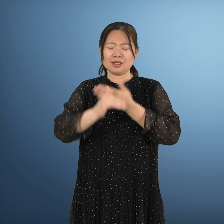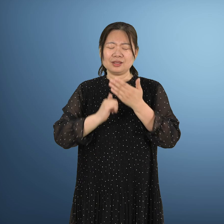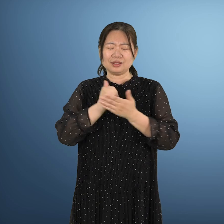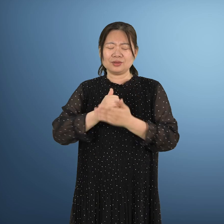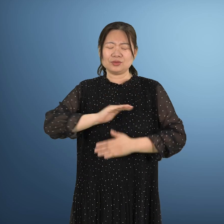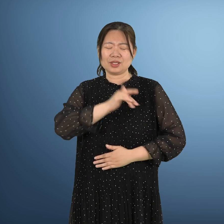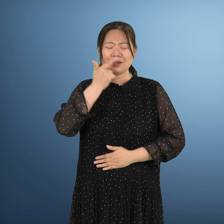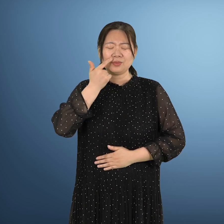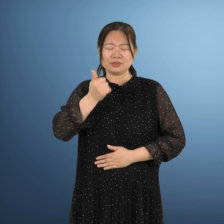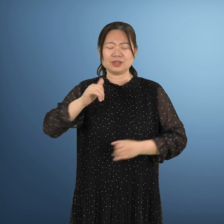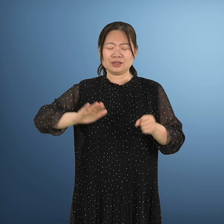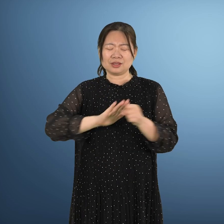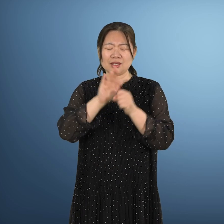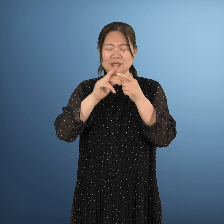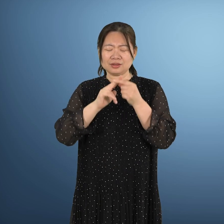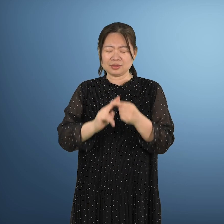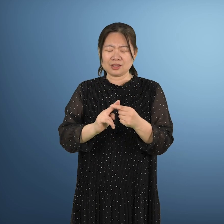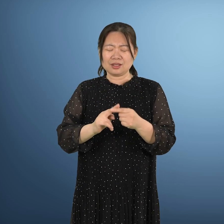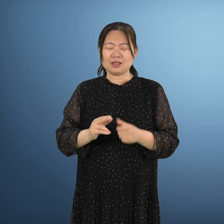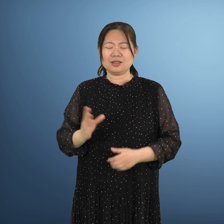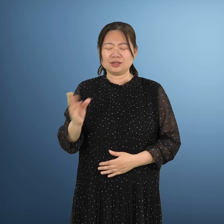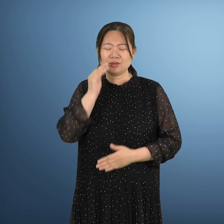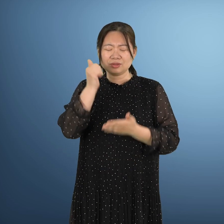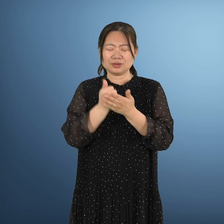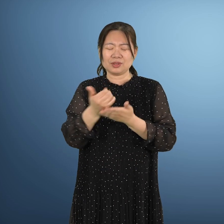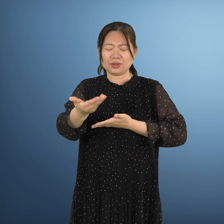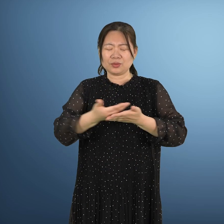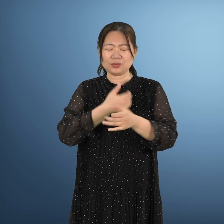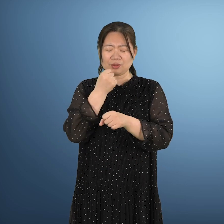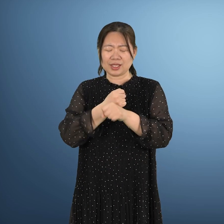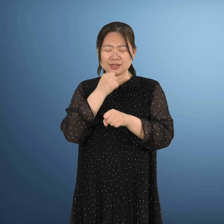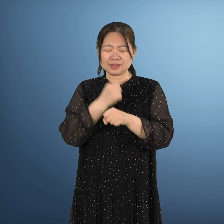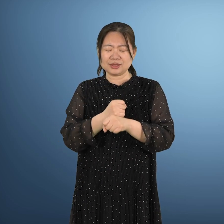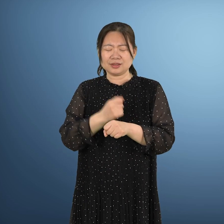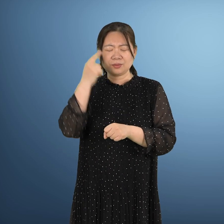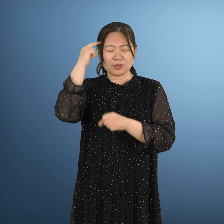하나님 우리 아버지의 사랑과 성령님의 교통하심이